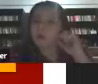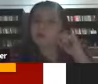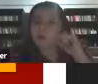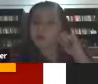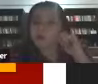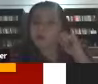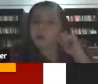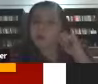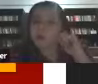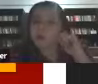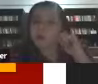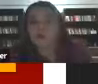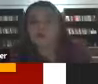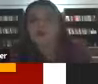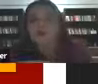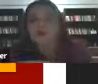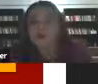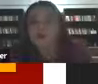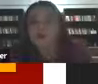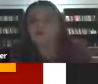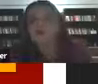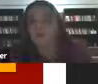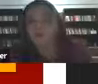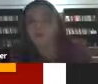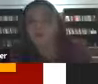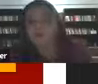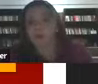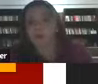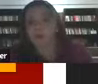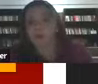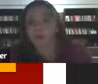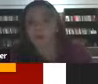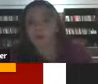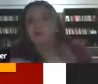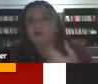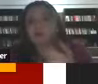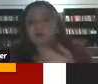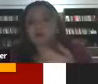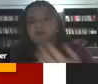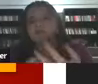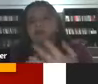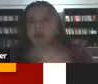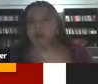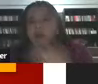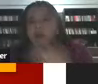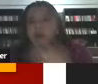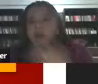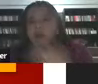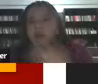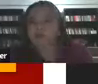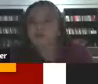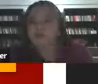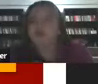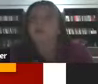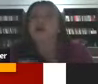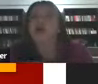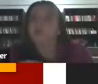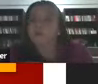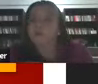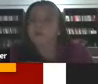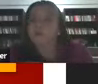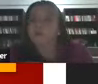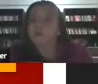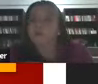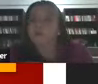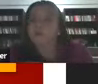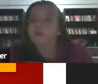agenda muito importante, construir mecanismos de participação direta da população nos serviços, na gestão, no cotidiano da vida,